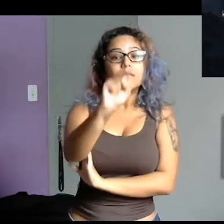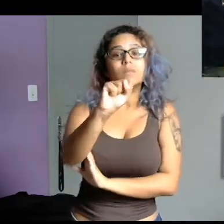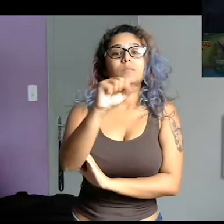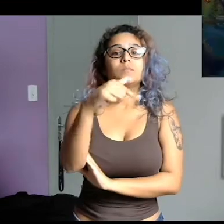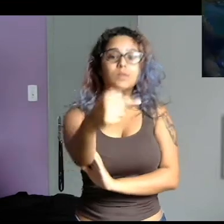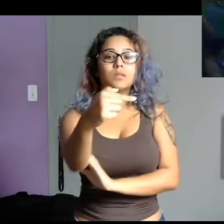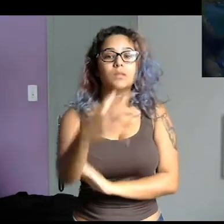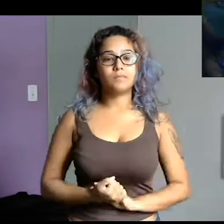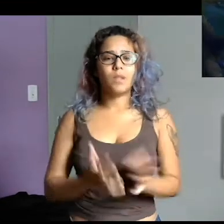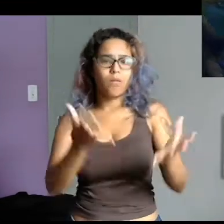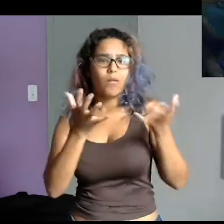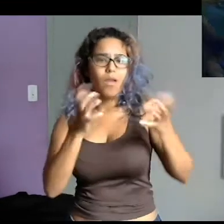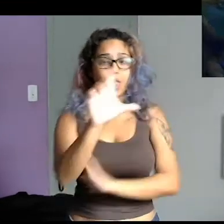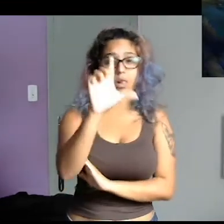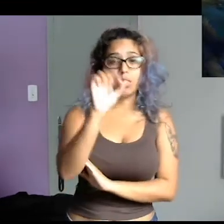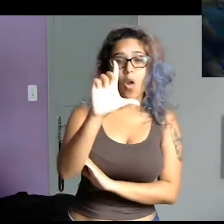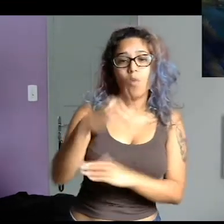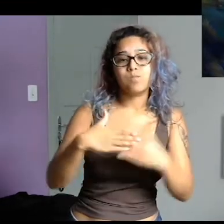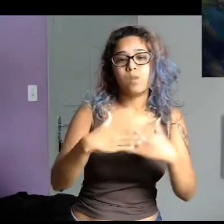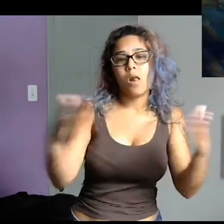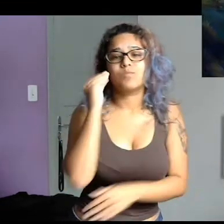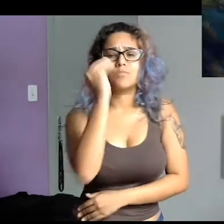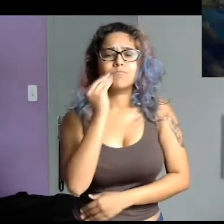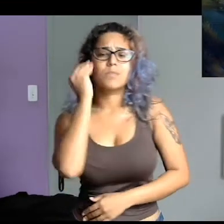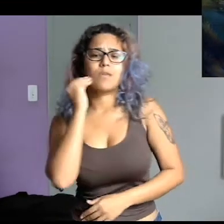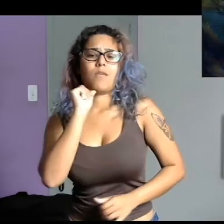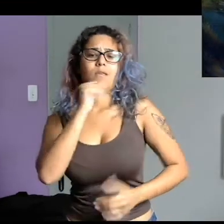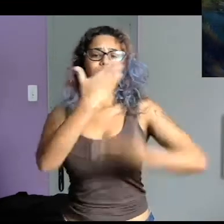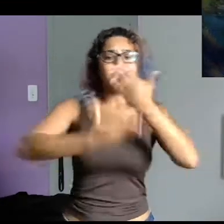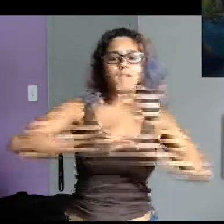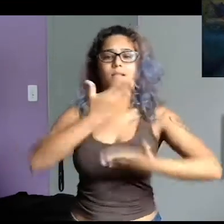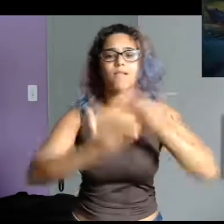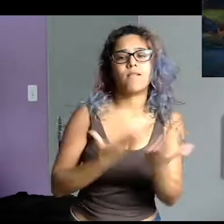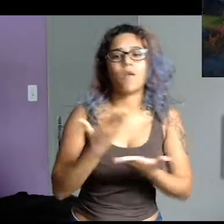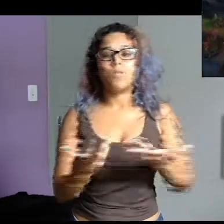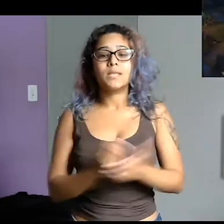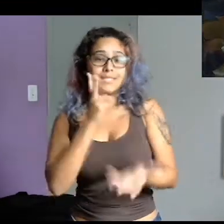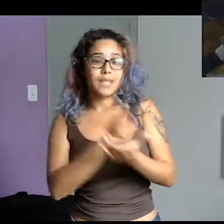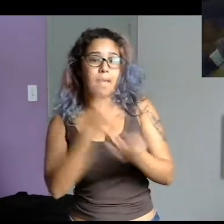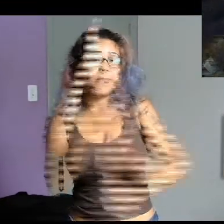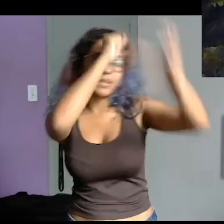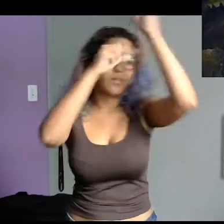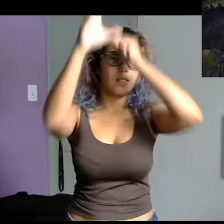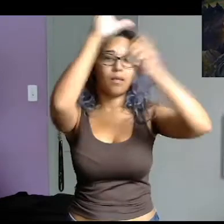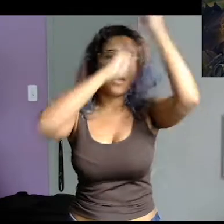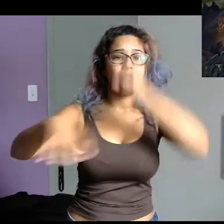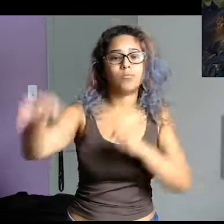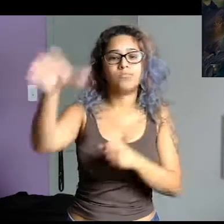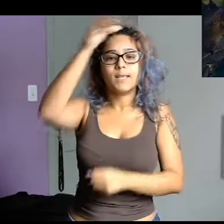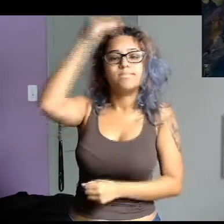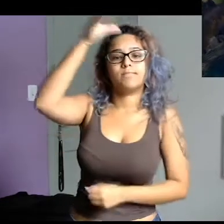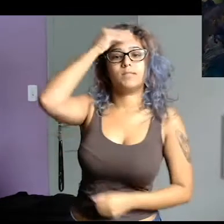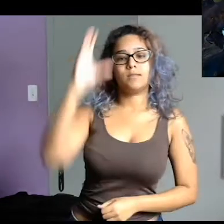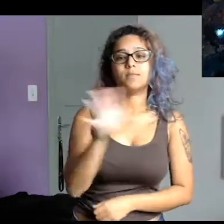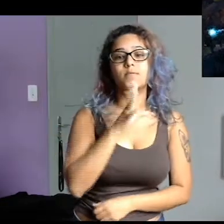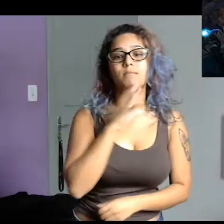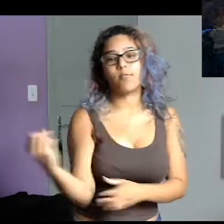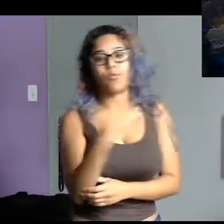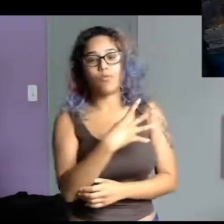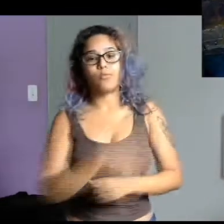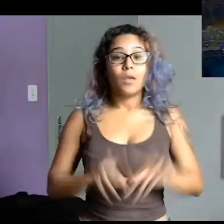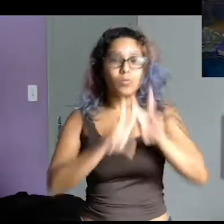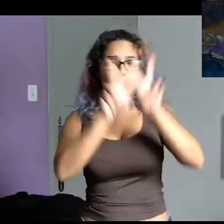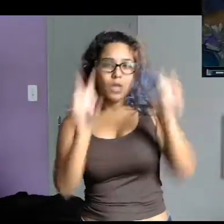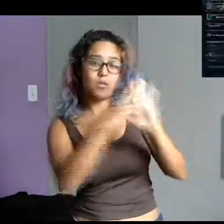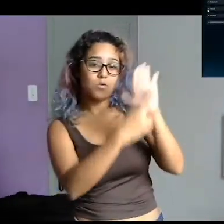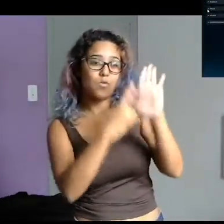League seja aquela experiência dinâmica, onde você tá sempre tendo que aprender alguma coisa nova, se divertindo aprendendo alguma coisa nova. Bom, dito isso, é